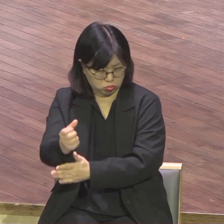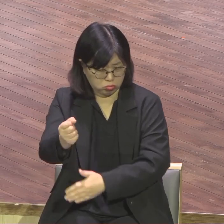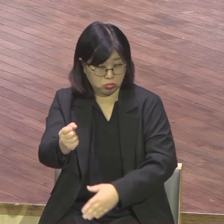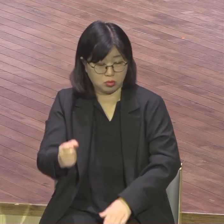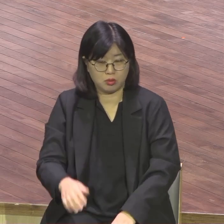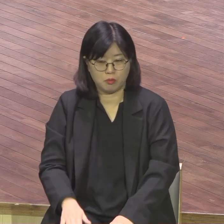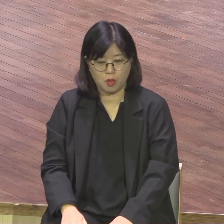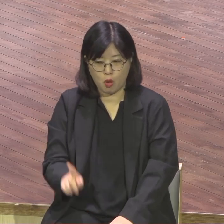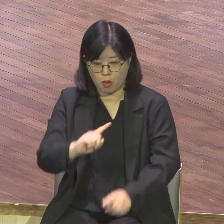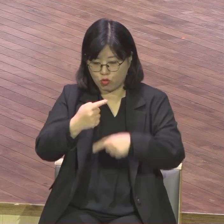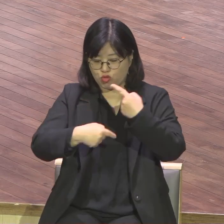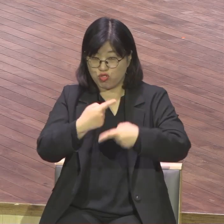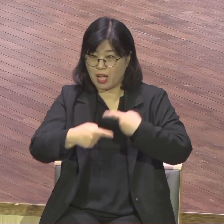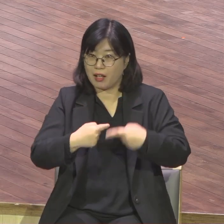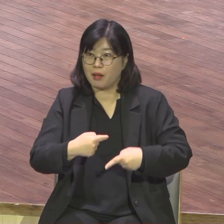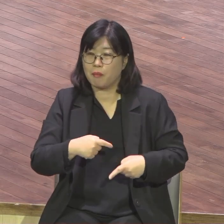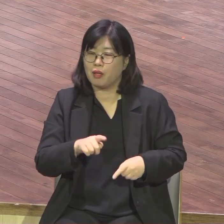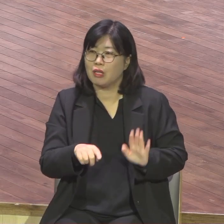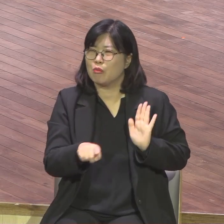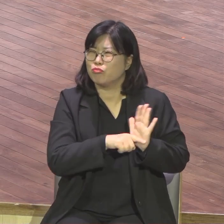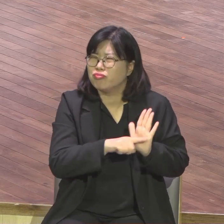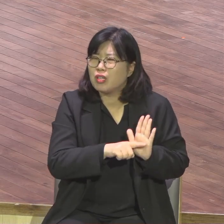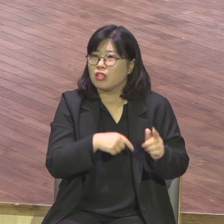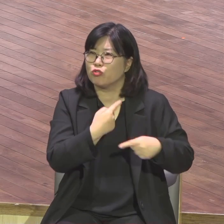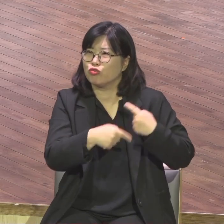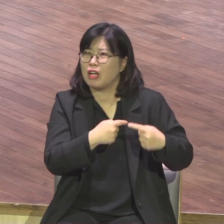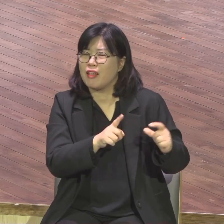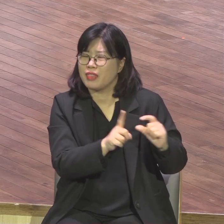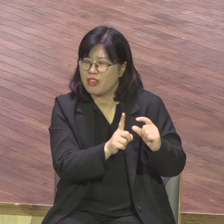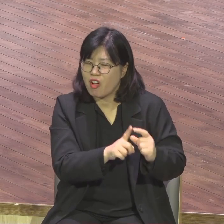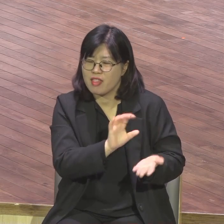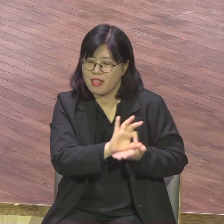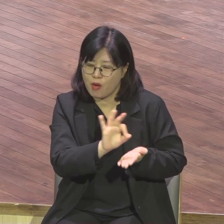잘못된 버릇입니다. 그런 사람 하나님 쓰지 않습니다.